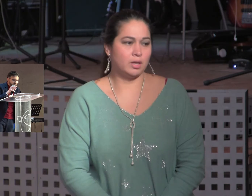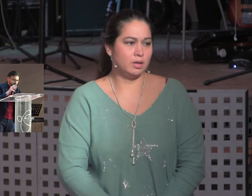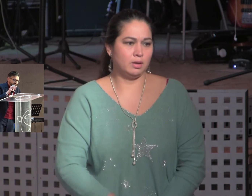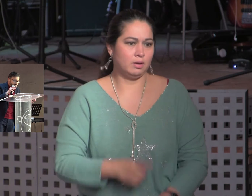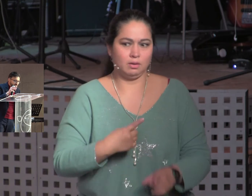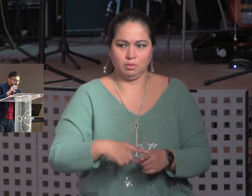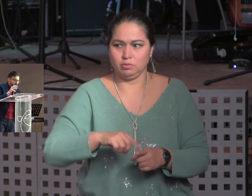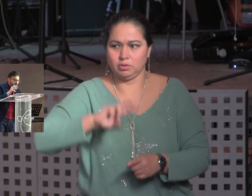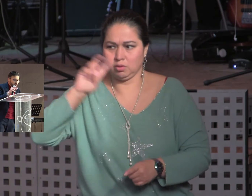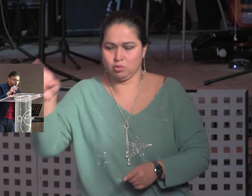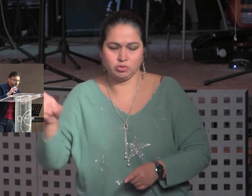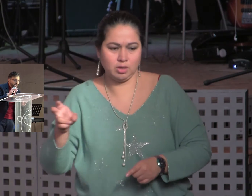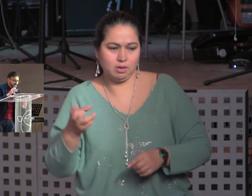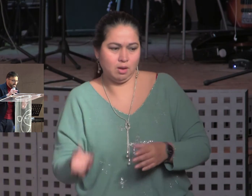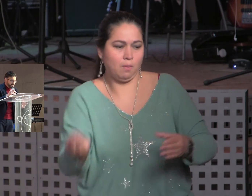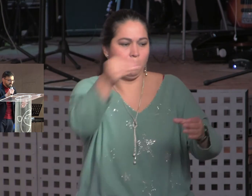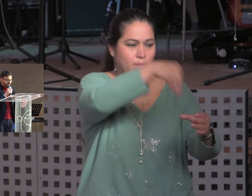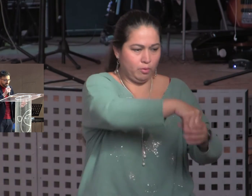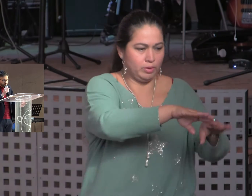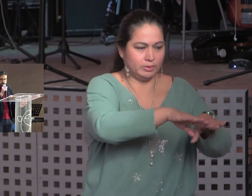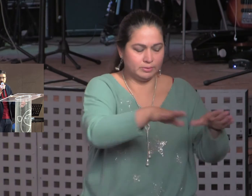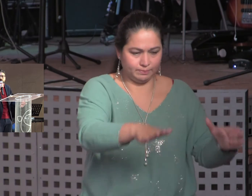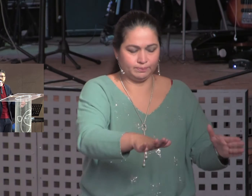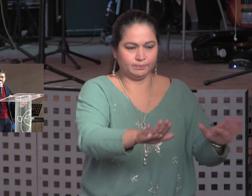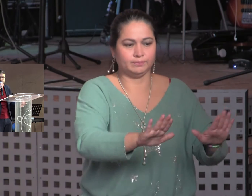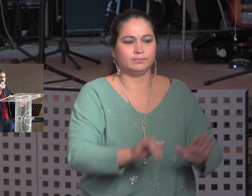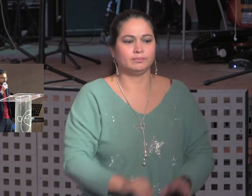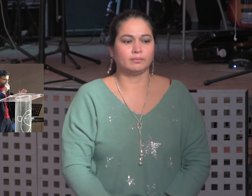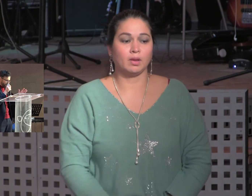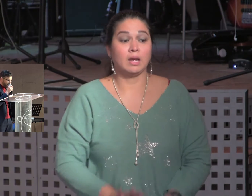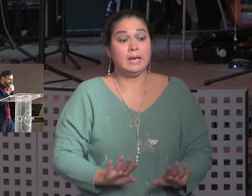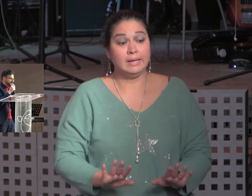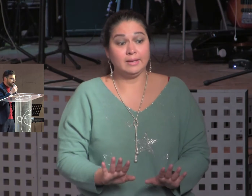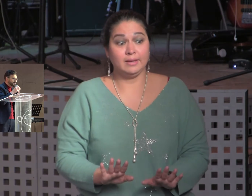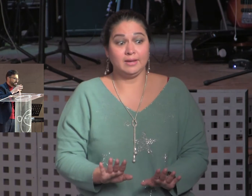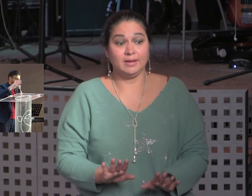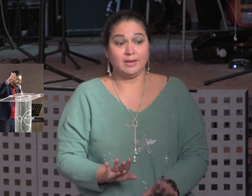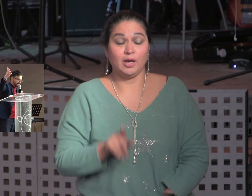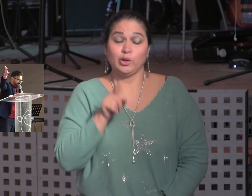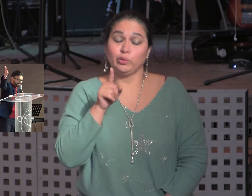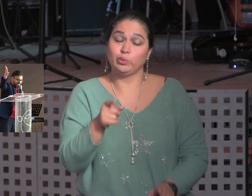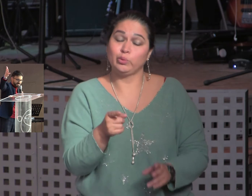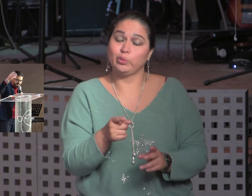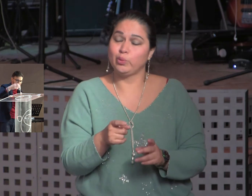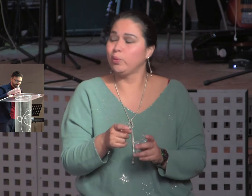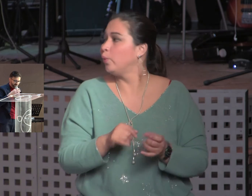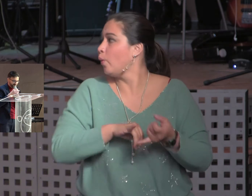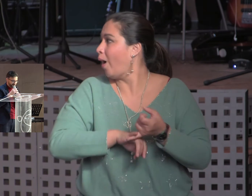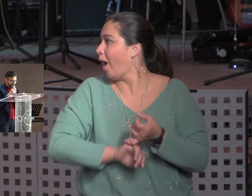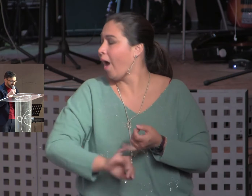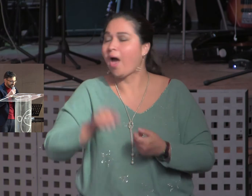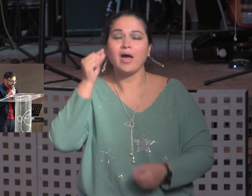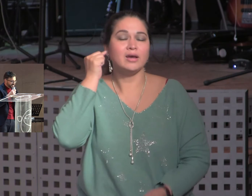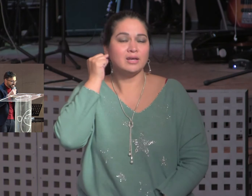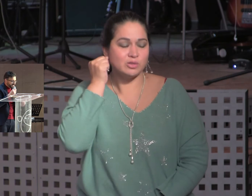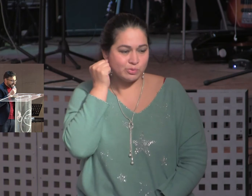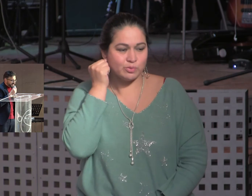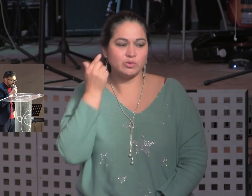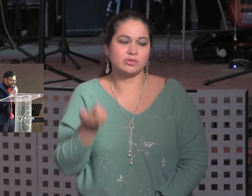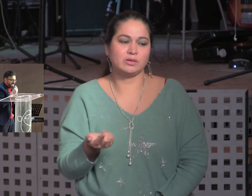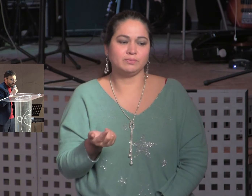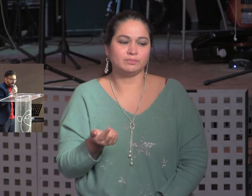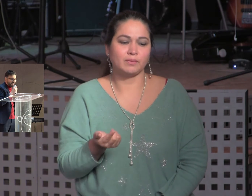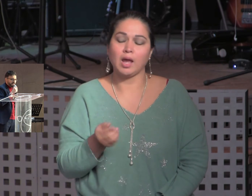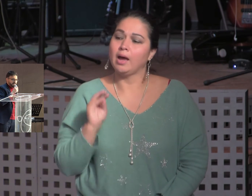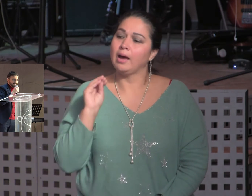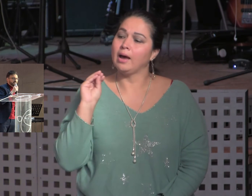Y tu mujer, tu esposa, tu amada esposa, la mía está ahí,